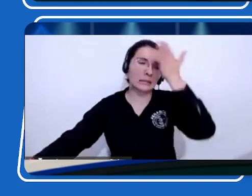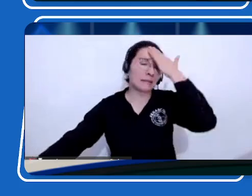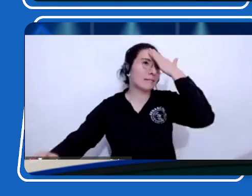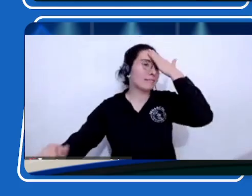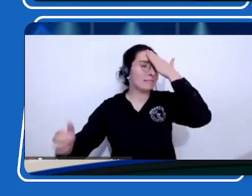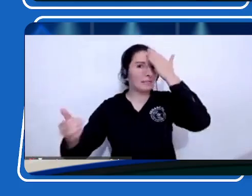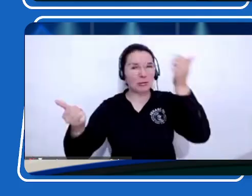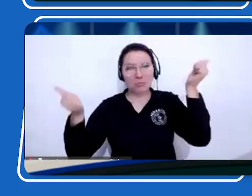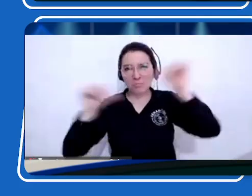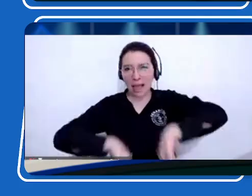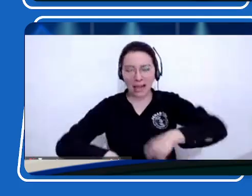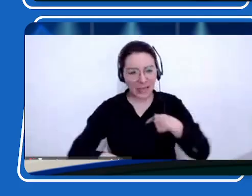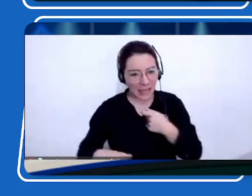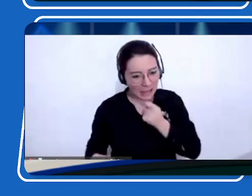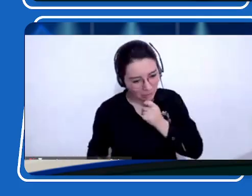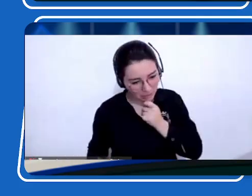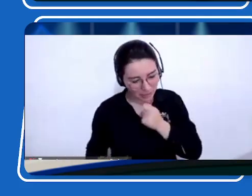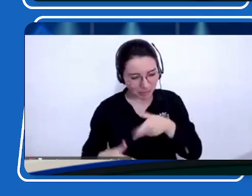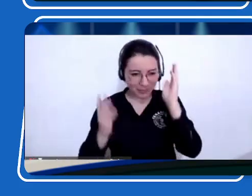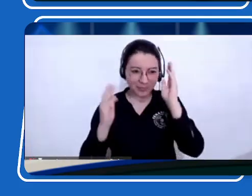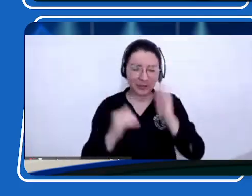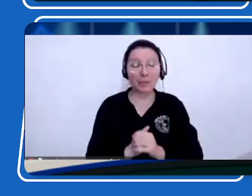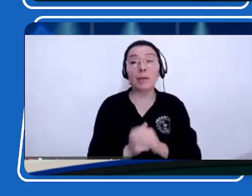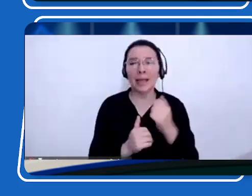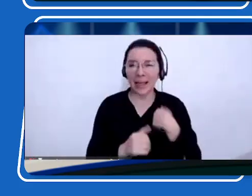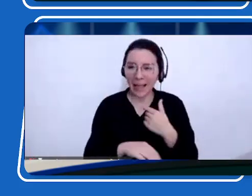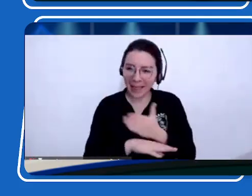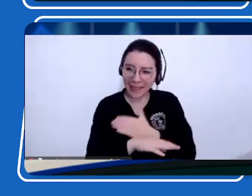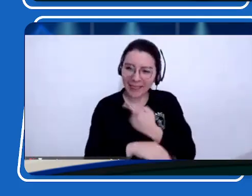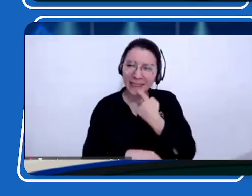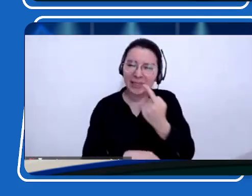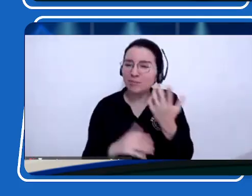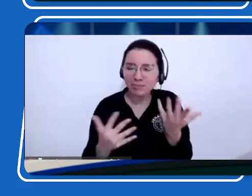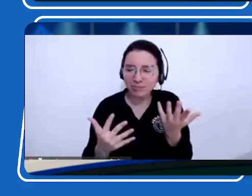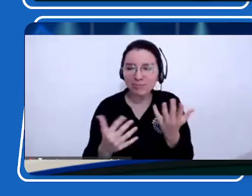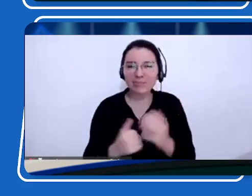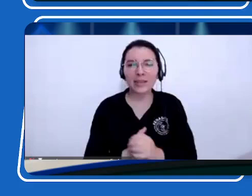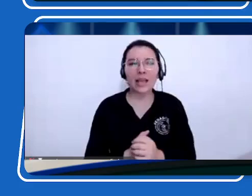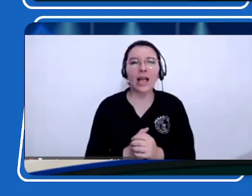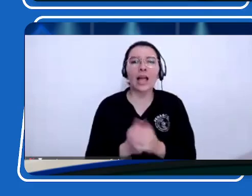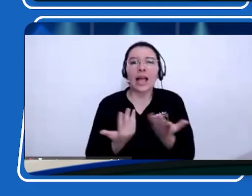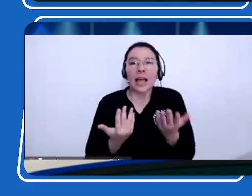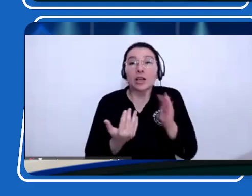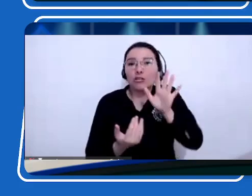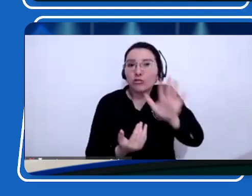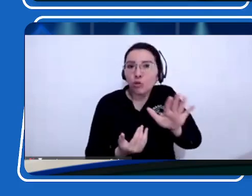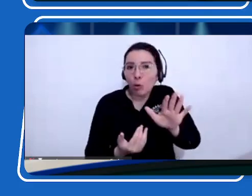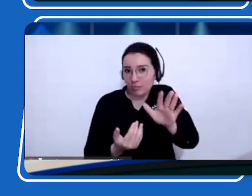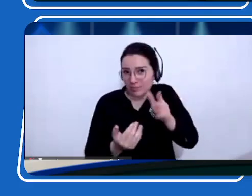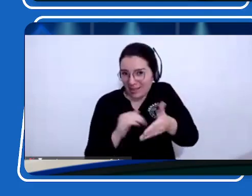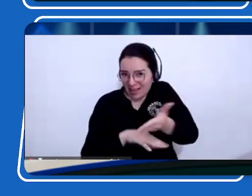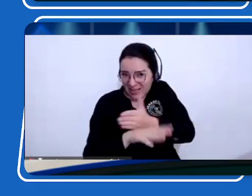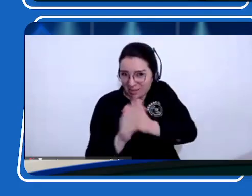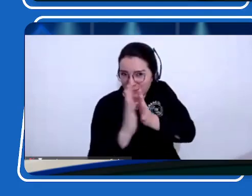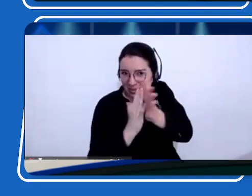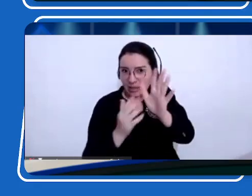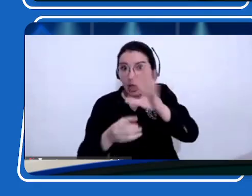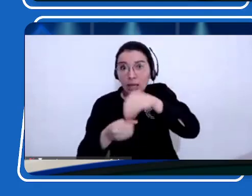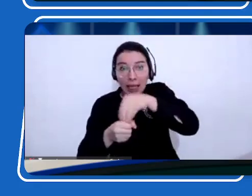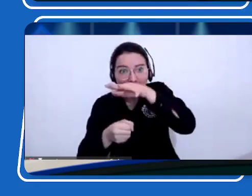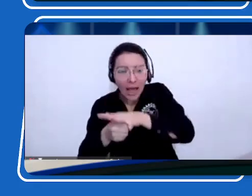este micrófono. Les decía que tenemos a nivel distrital, vamos a estar en gobierno